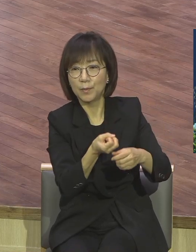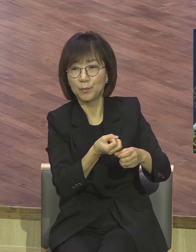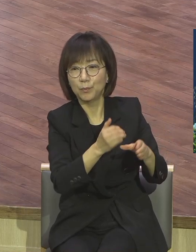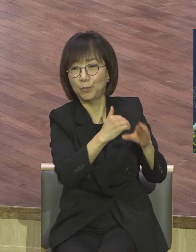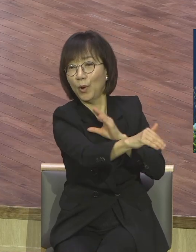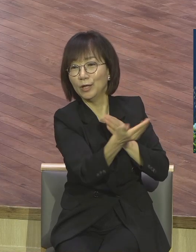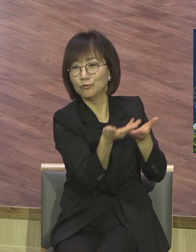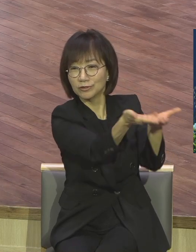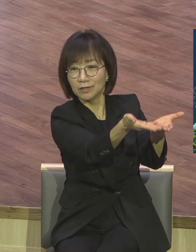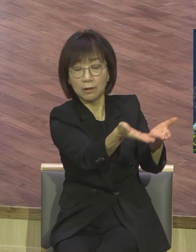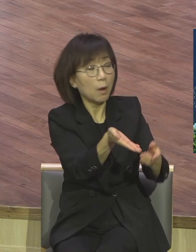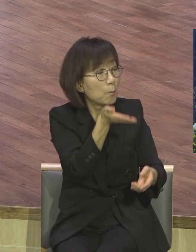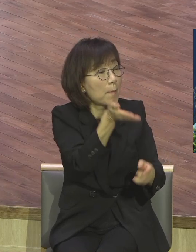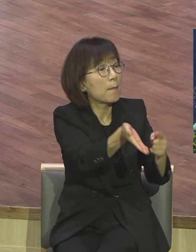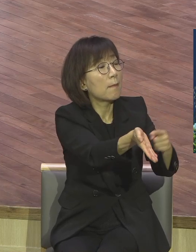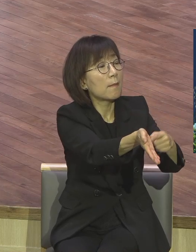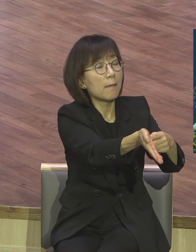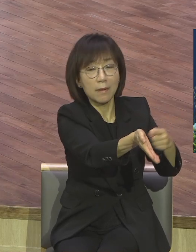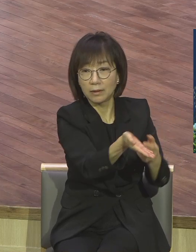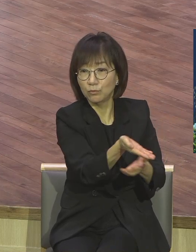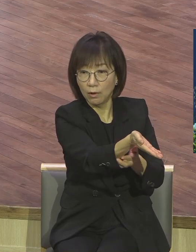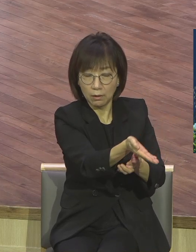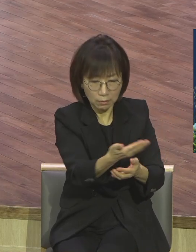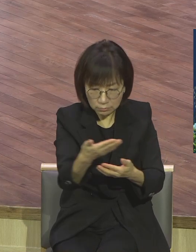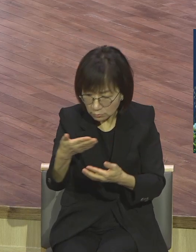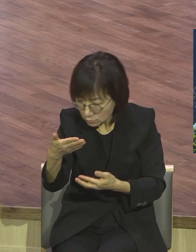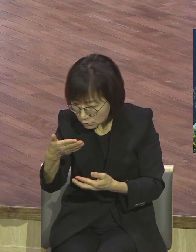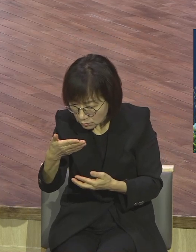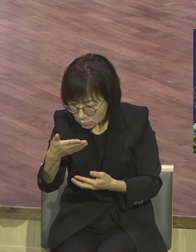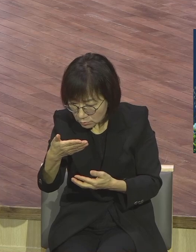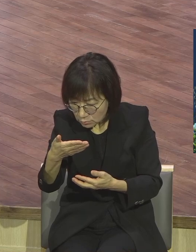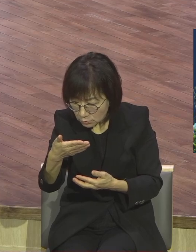한국에 법당 철거하는 교회도 있나?